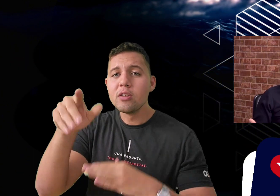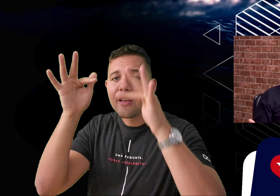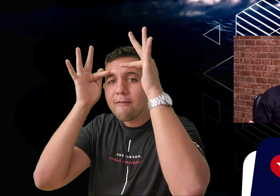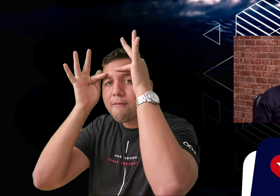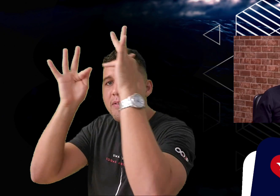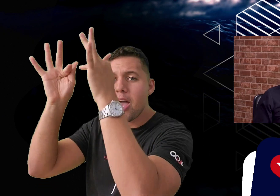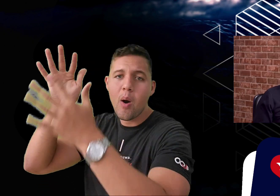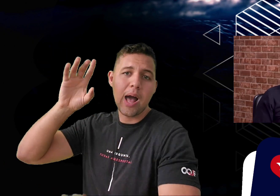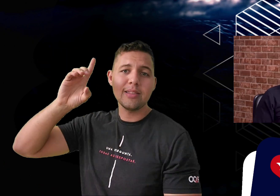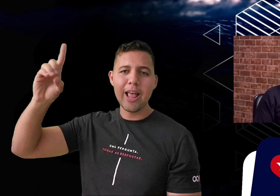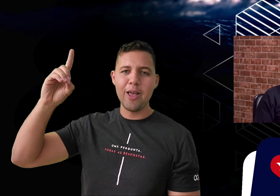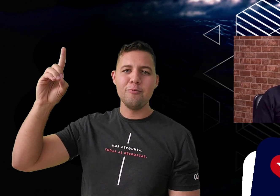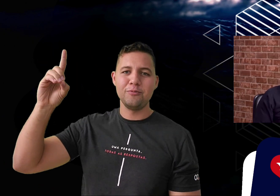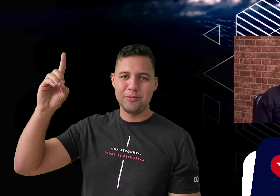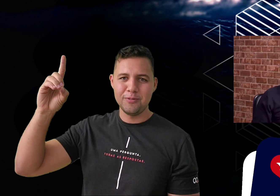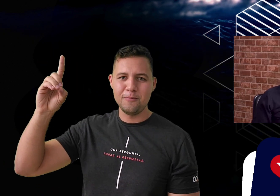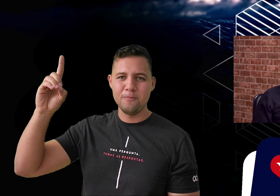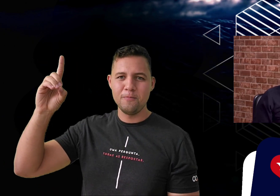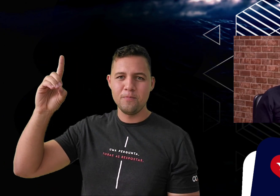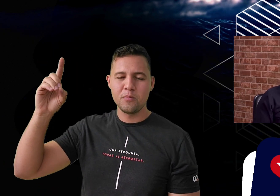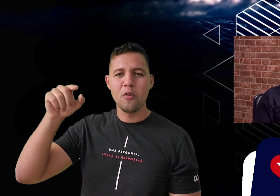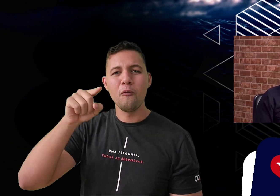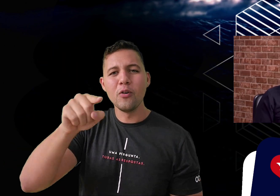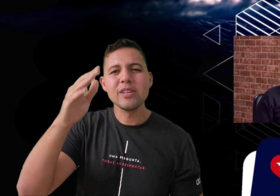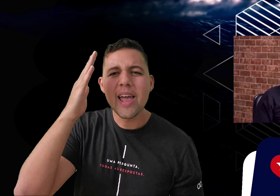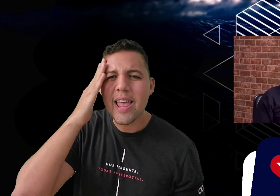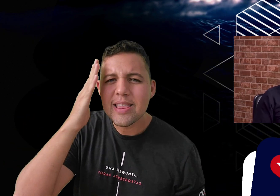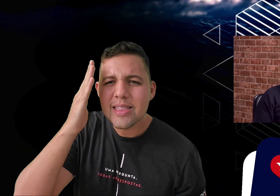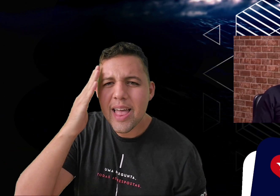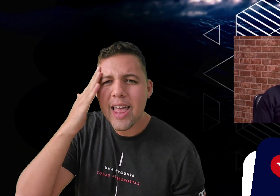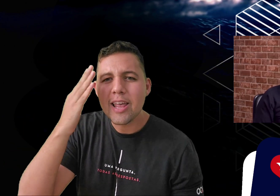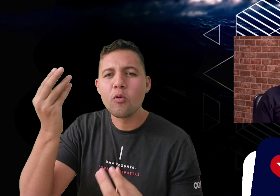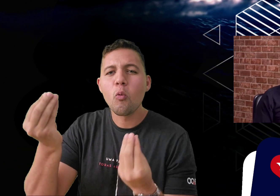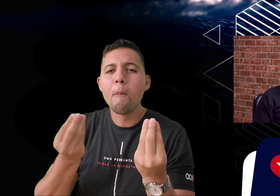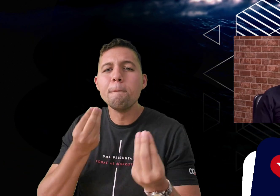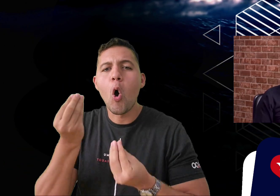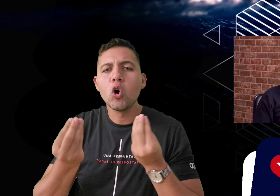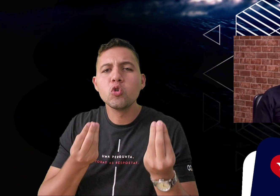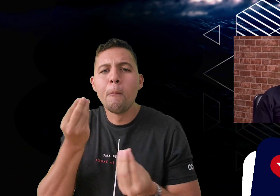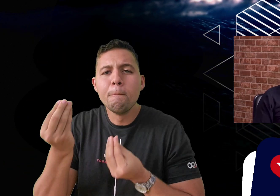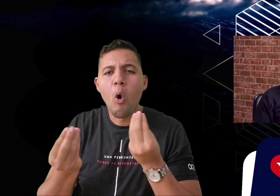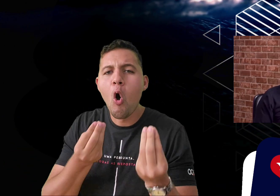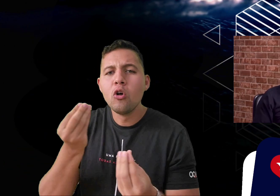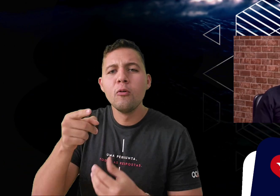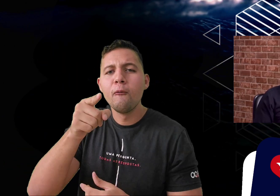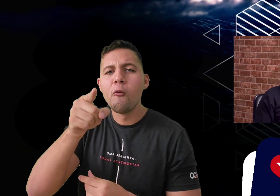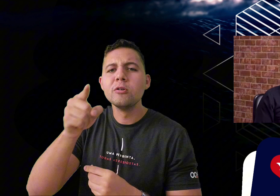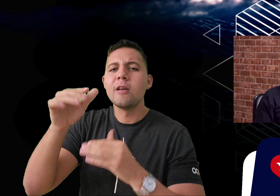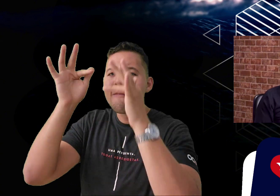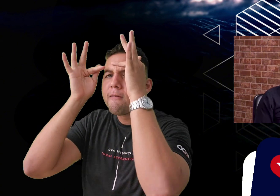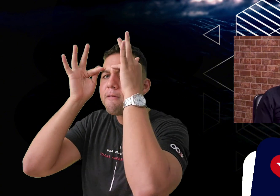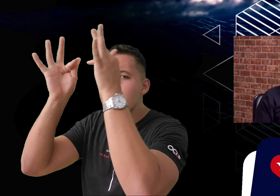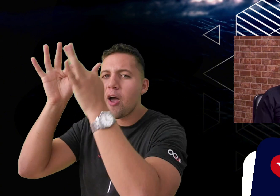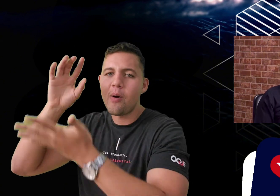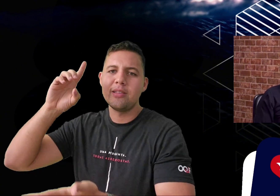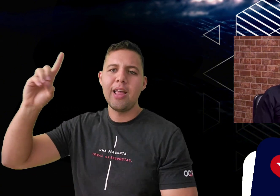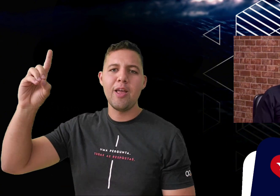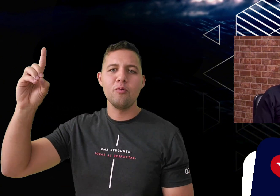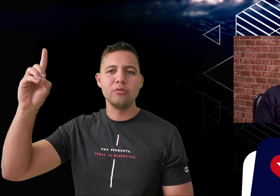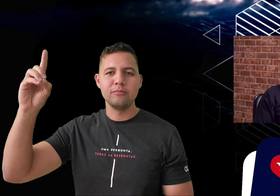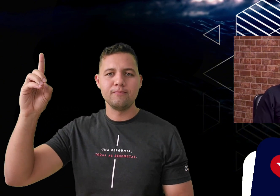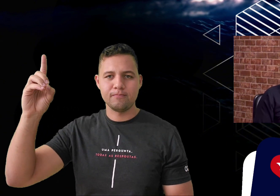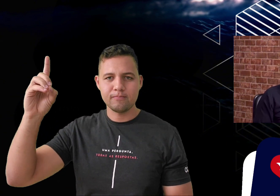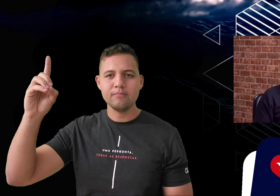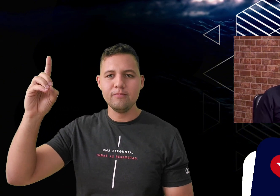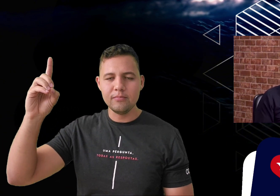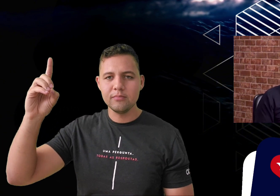as dificuldades e tribulações que nós enfrentamos naturalmente em família, não é? Não há família perfeita. Mas